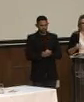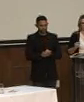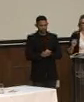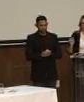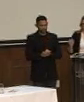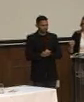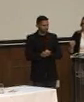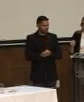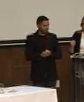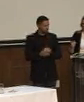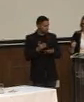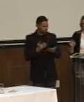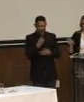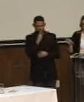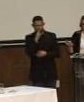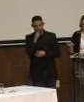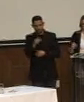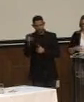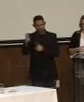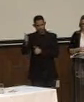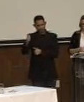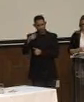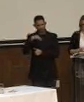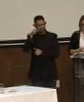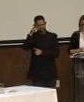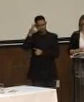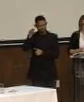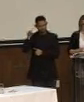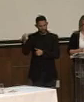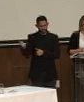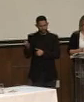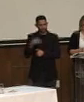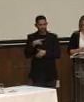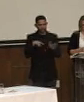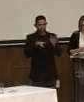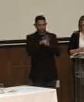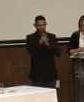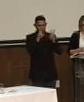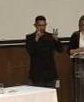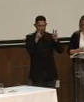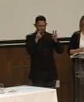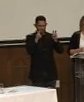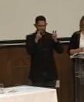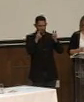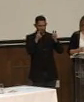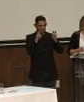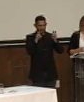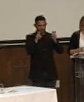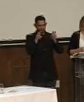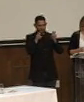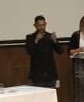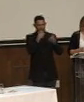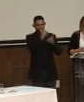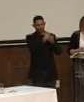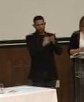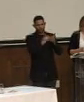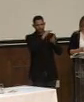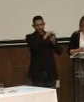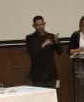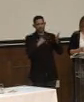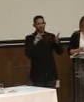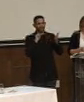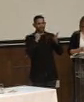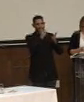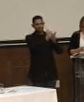Ah, tá. Agora quem vai responder primeiro é o professor Elcio. O tema da pergunta, ficha limpa.